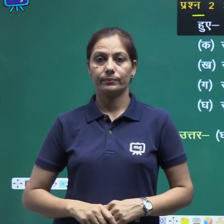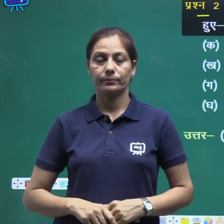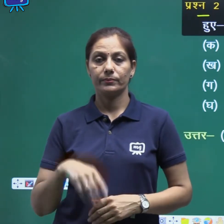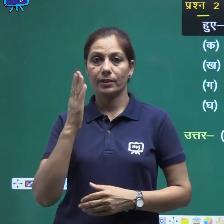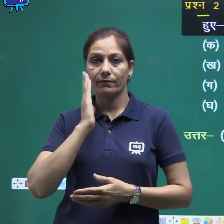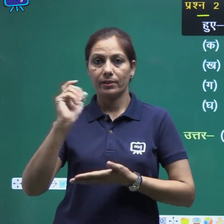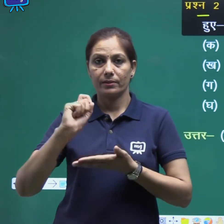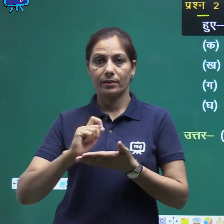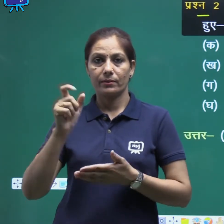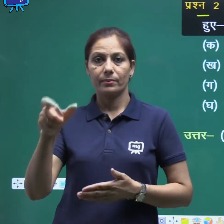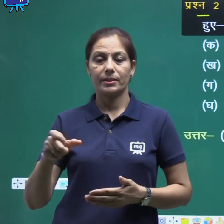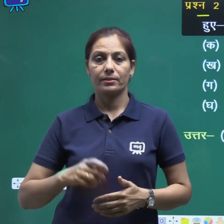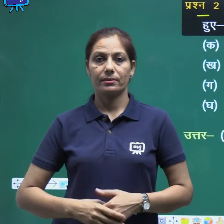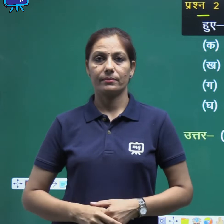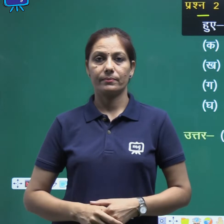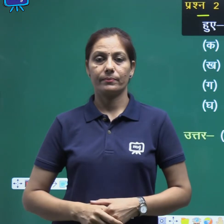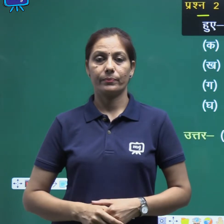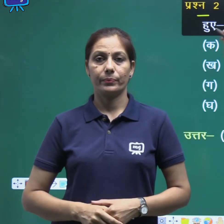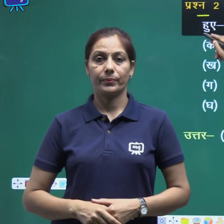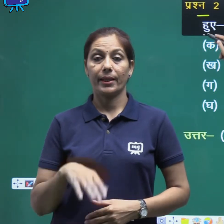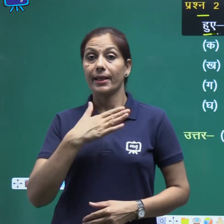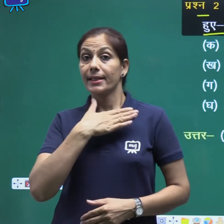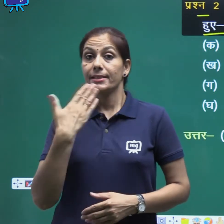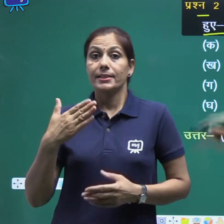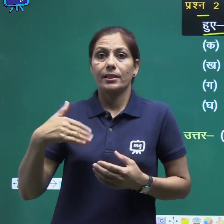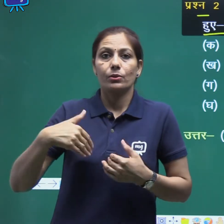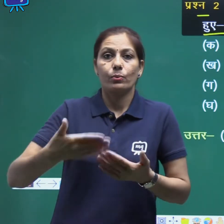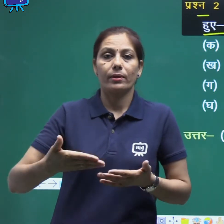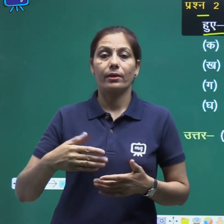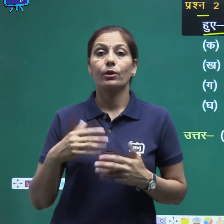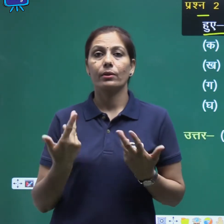कवि पाश शहीद हुए।